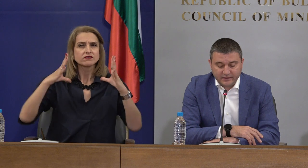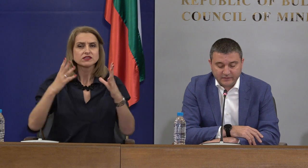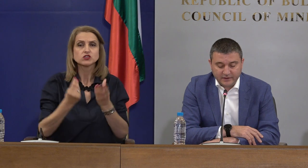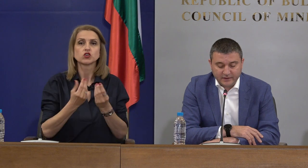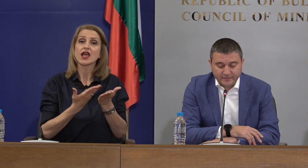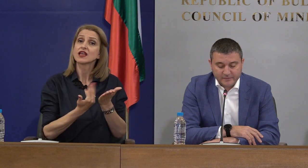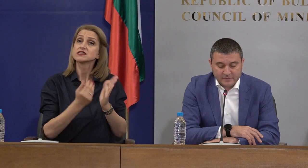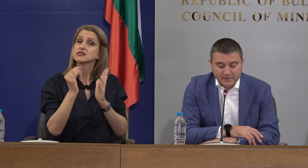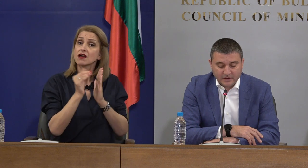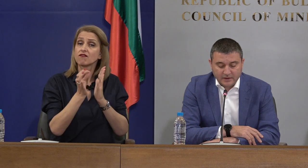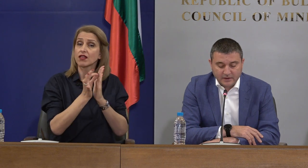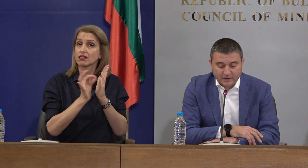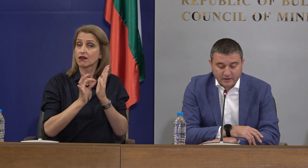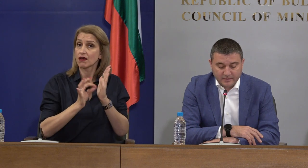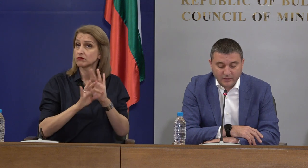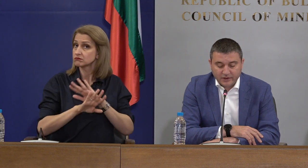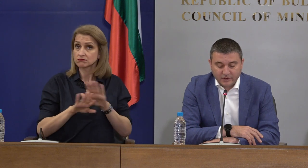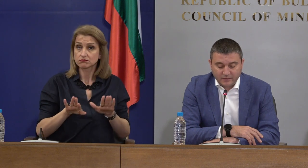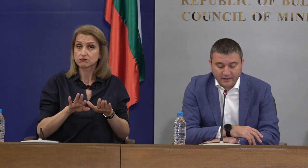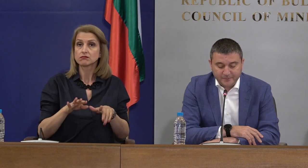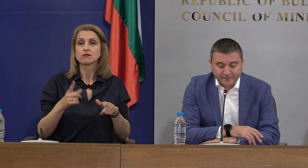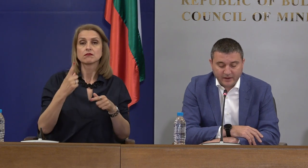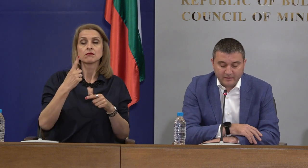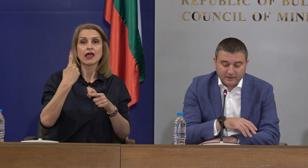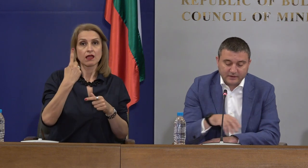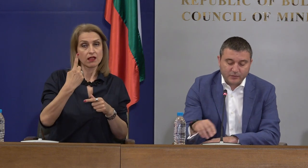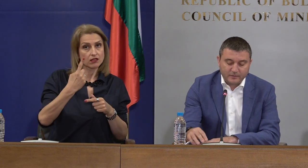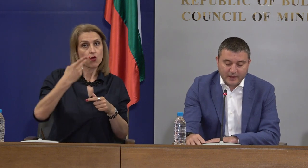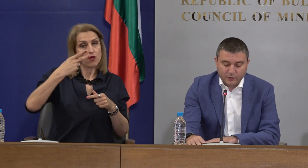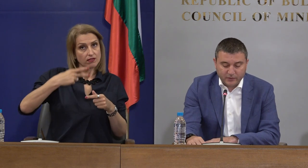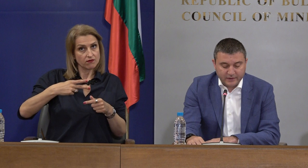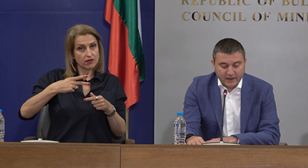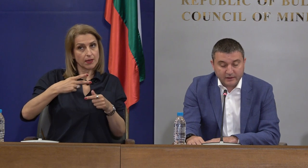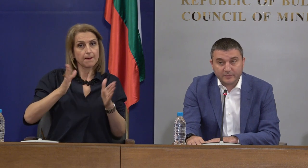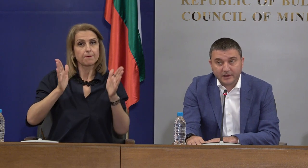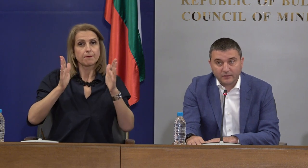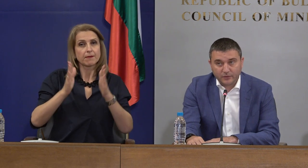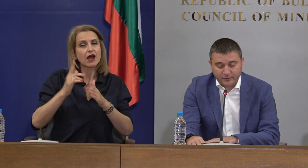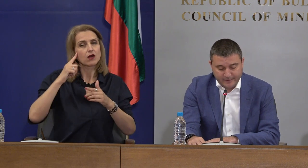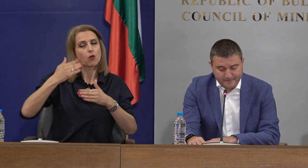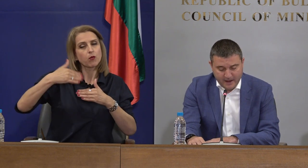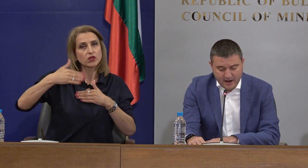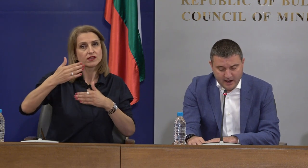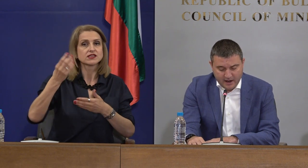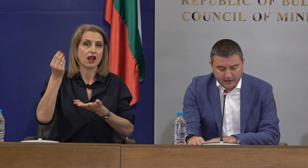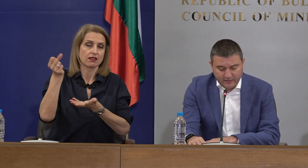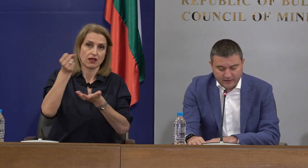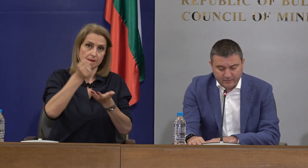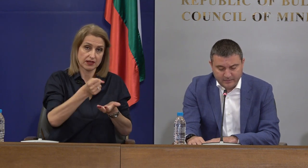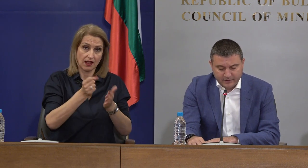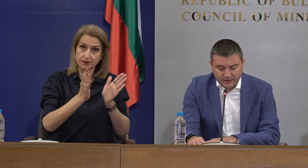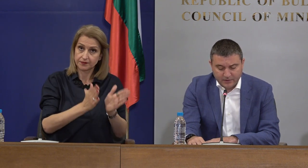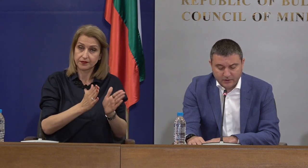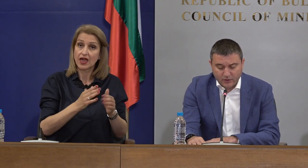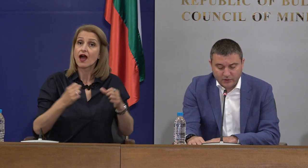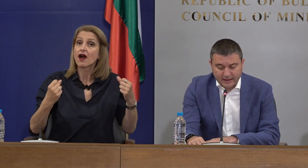потенциални изисквания. Стълб 1 и стълб 2 – макропруденциални капиталови буфери. Активите на